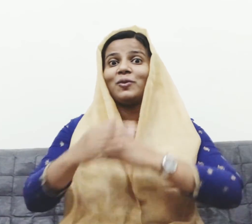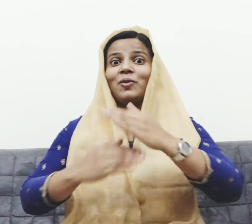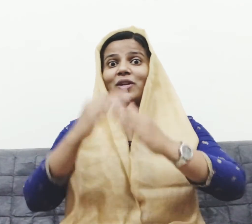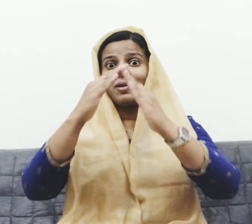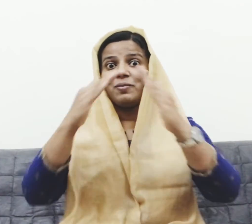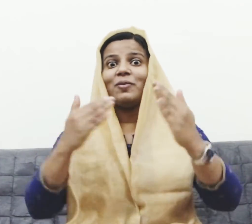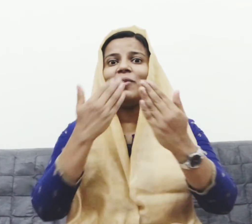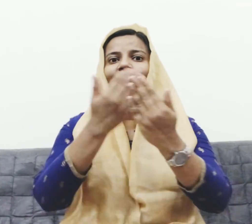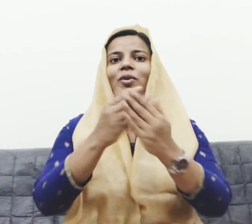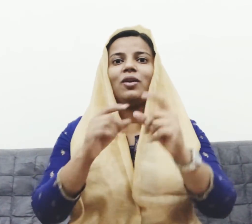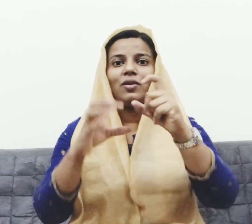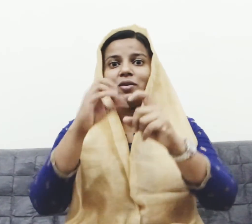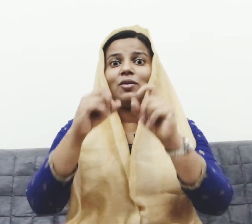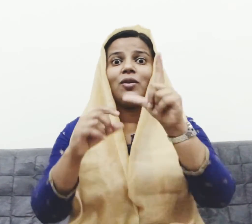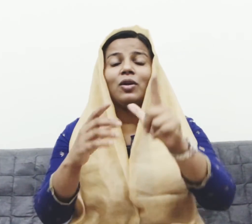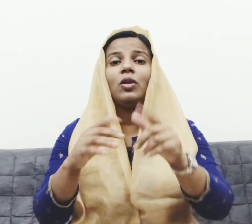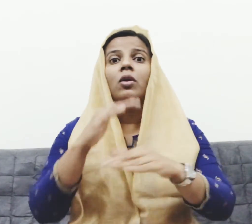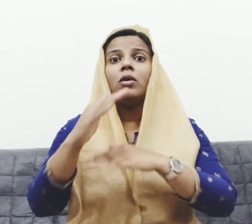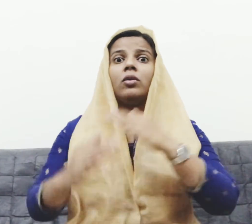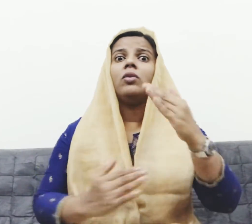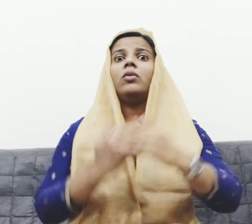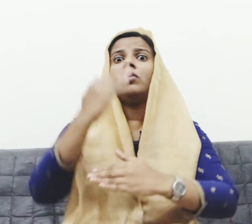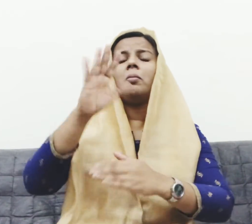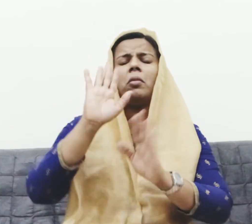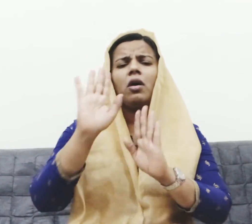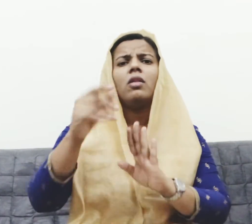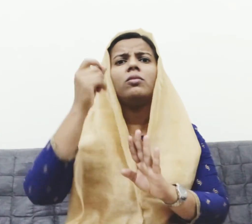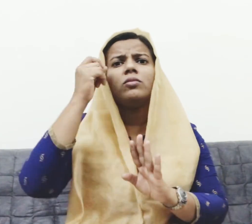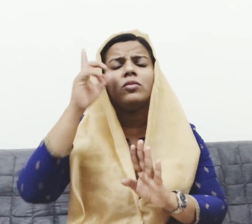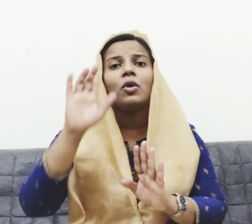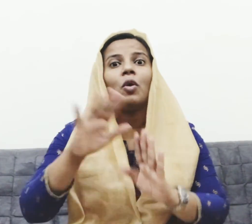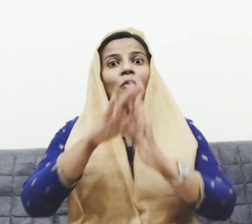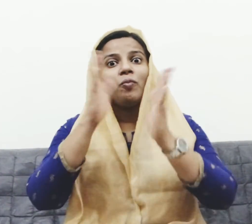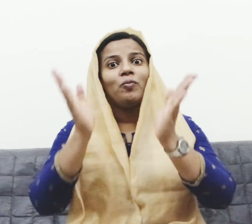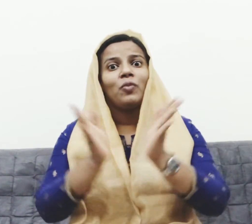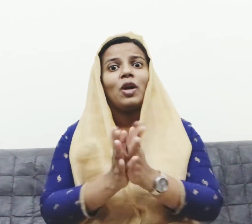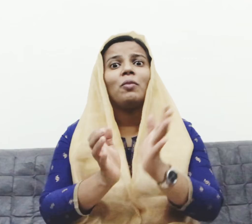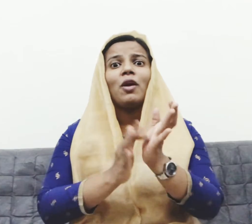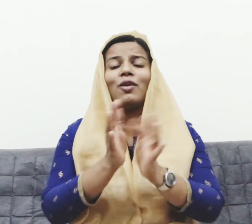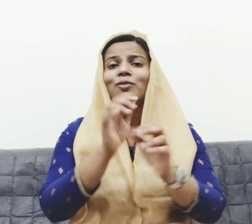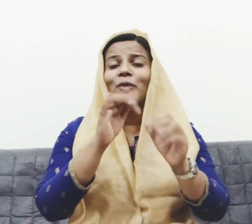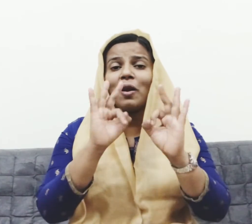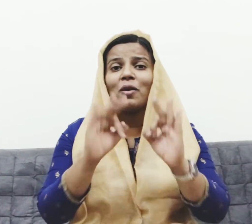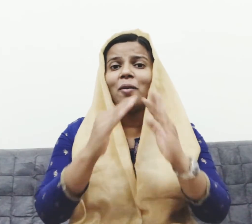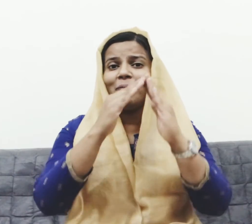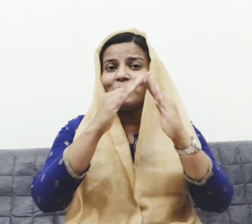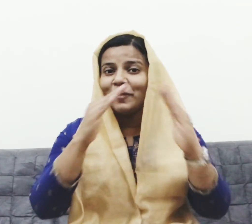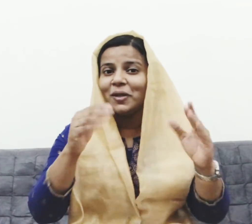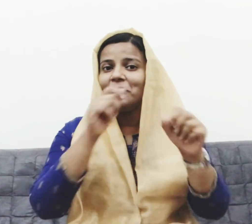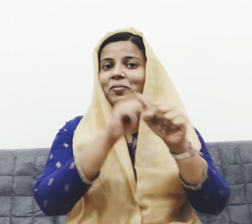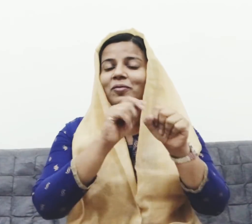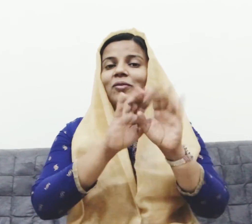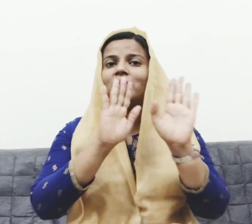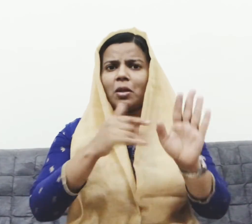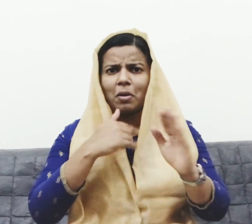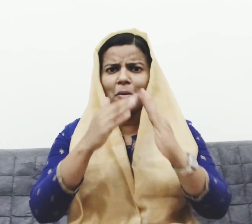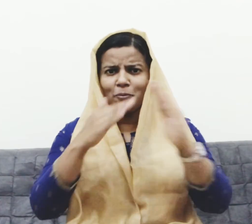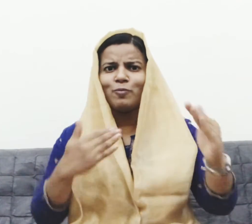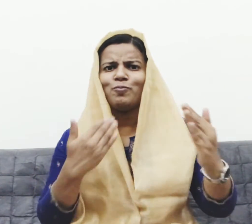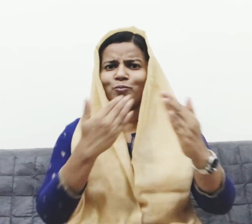നിത്യഭവനമുണ്ട്. അതാണ് കൊലോസ്യ ലേഖനം പറഞ്ഞത്, നിങ്ങൾ ഉയരത്തിലെ മാത്രം ചിന്തിപ്പീൻ, അവിടെ എനിക്ക് ശ്രേഷ്ഠമായ ഭവനം ഒരുക്കിയിട്ടുണ്ട്, അവിടെ ആ ഭവനത്തിലേക്കുള്ള